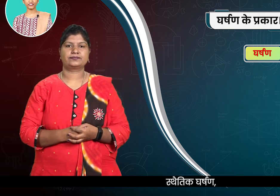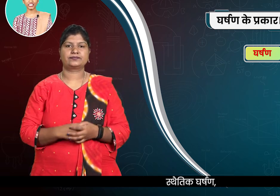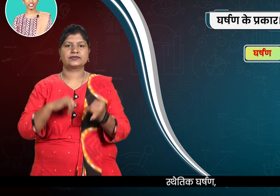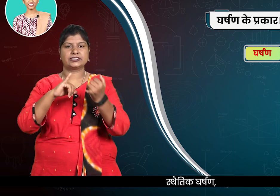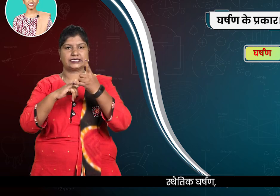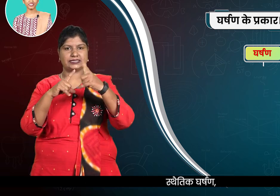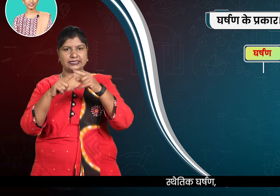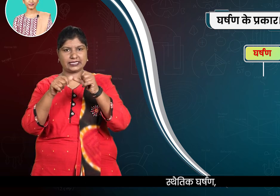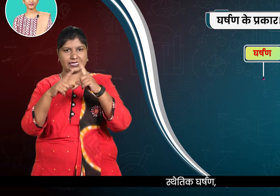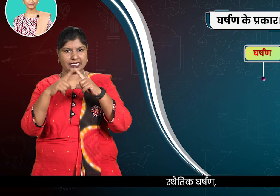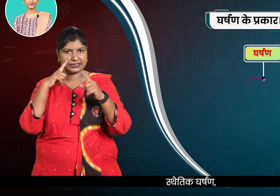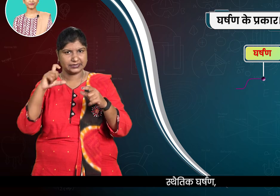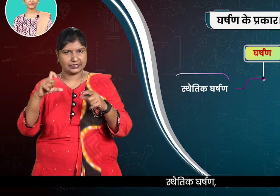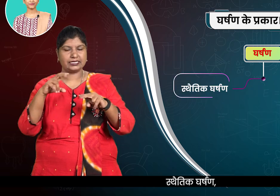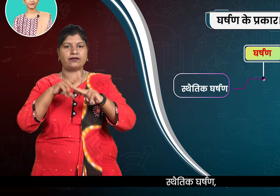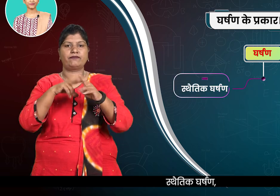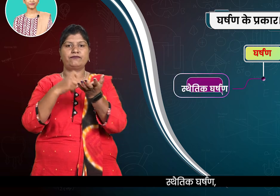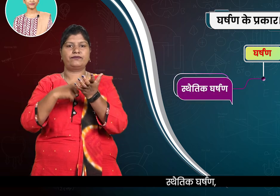स्टाटिक घर्शन